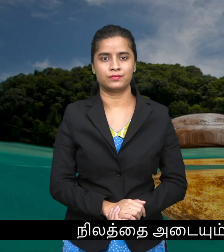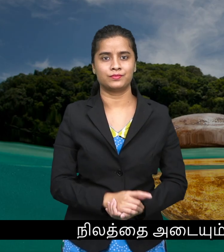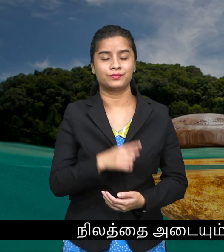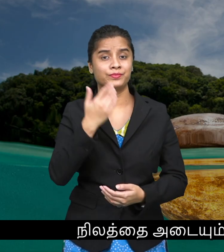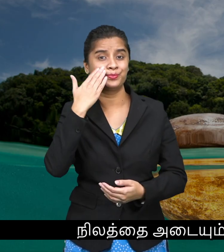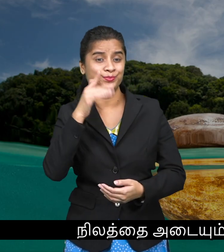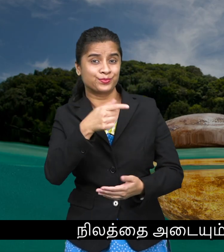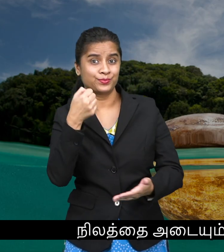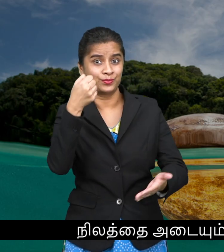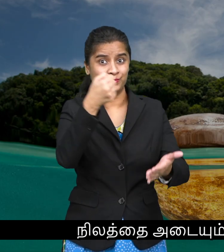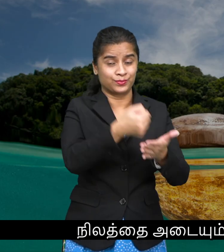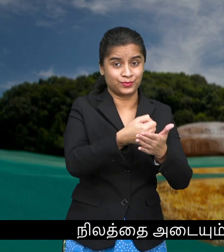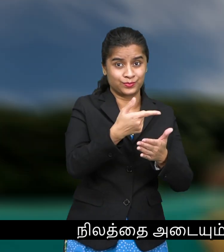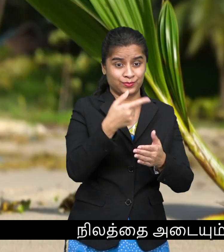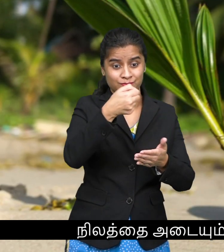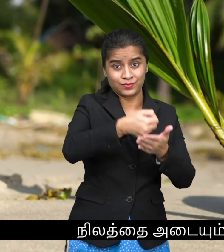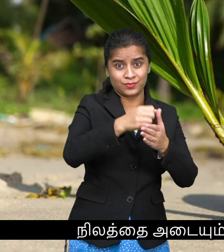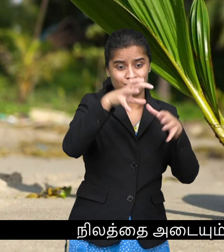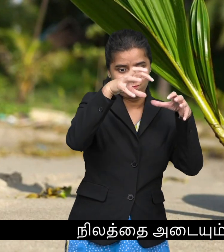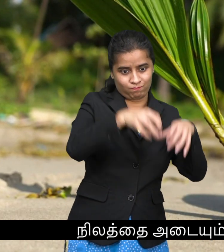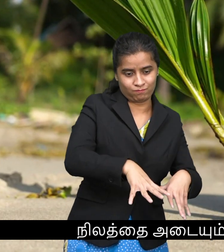நிலத்தை அடையும் போது அது முளைக்கிறது.